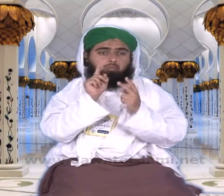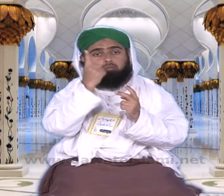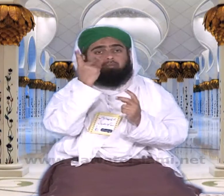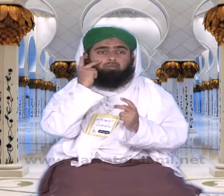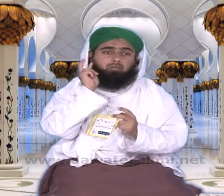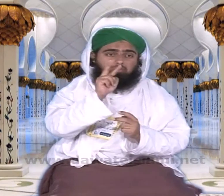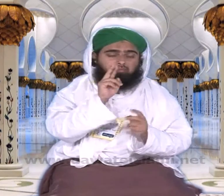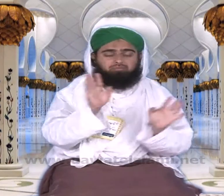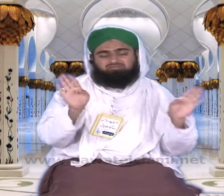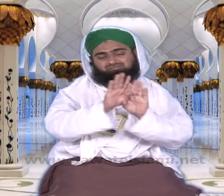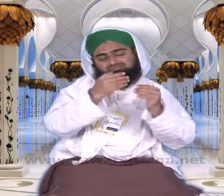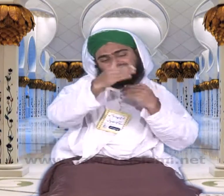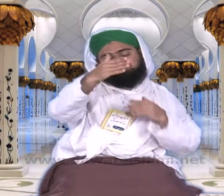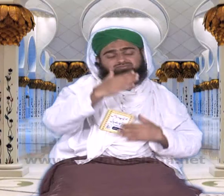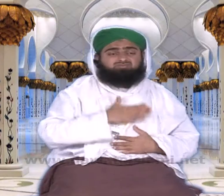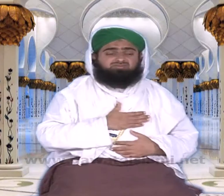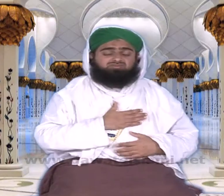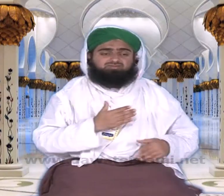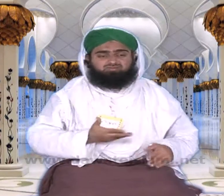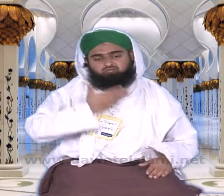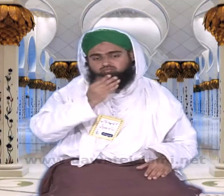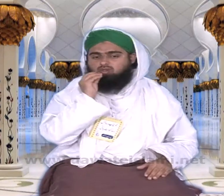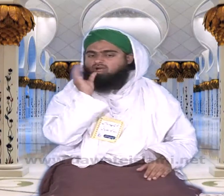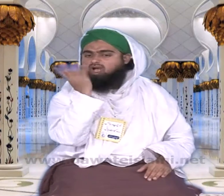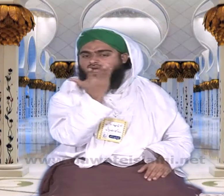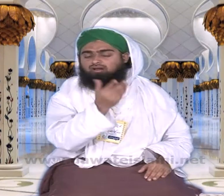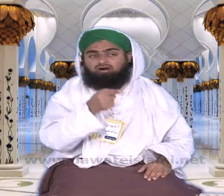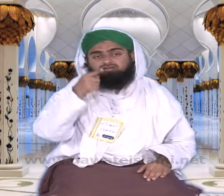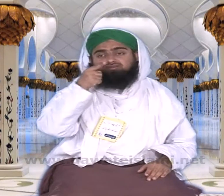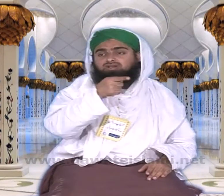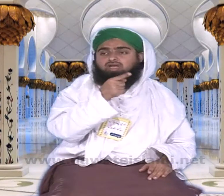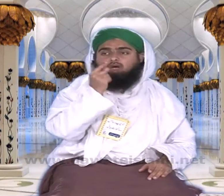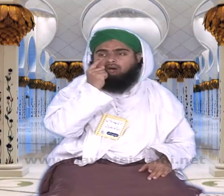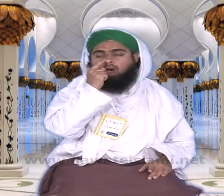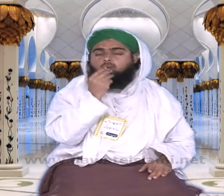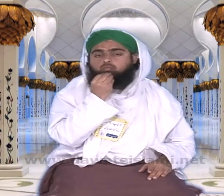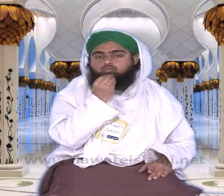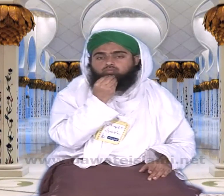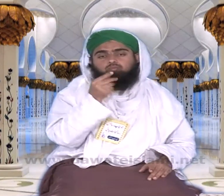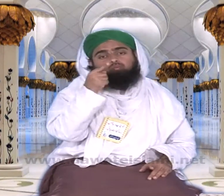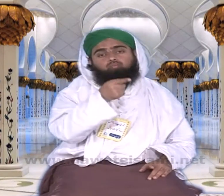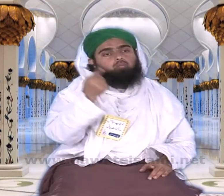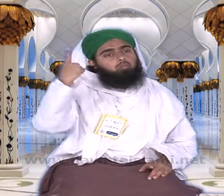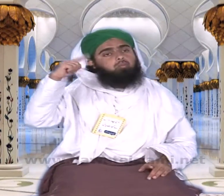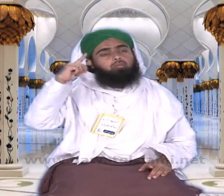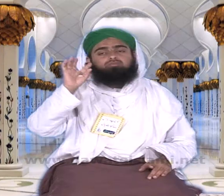تو کہا جائے گا یہ وہی تمہاری دنیا ہے جس کی خاطر تم قتل و